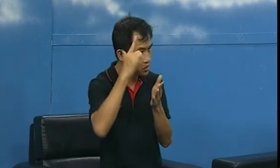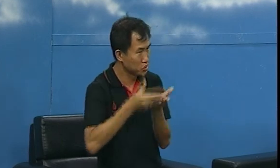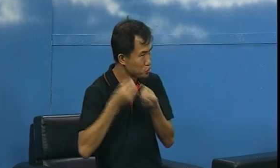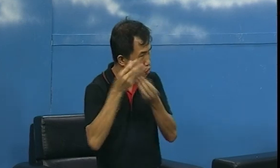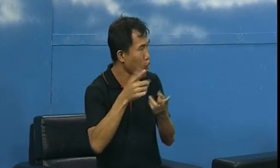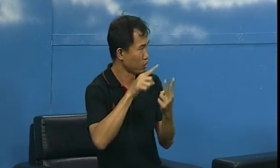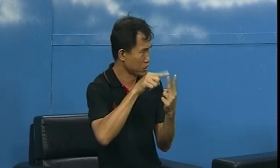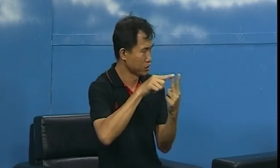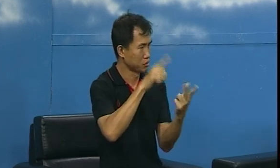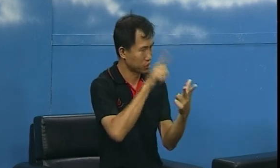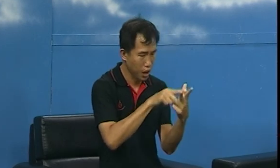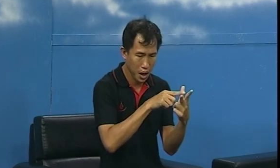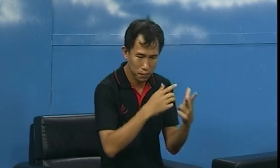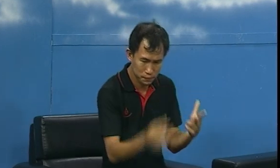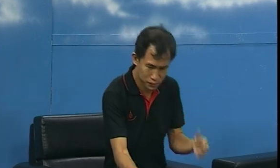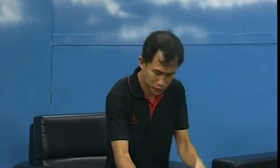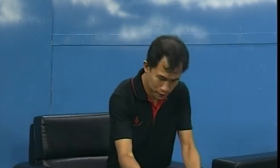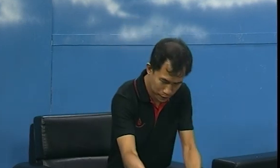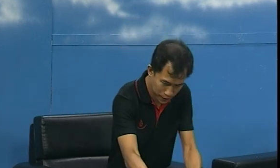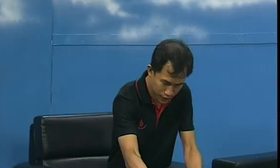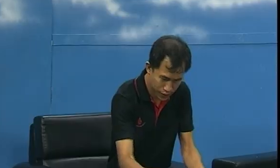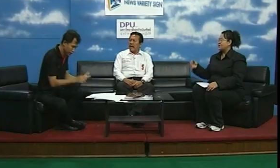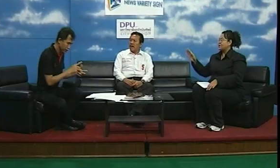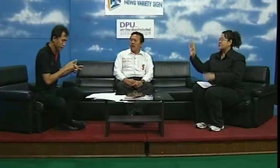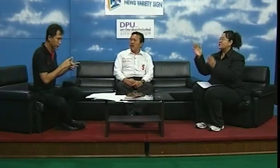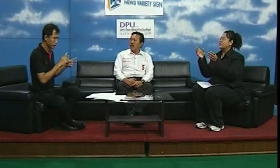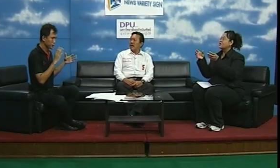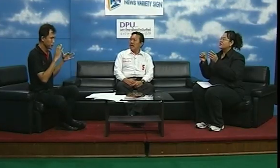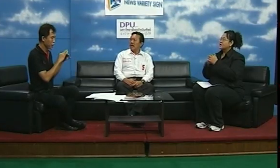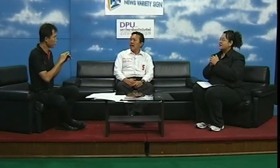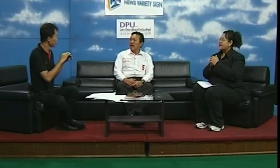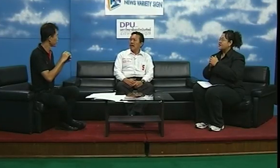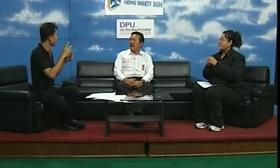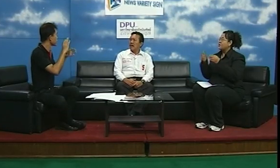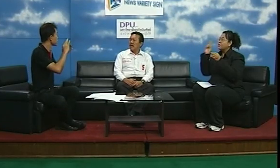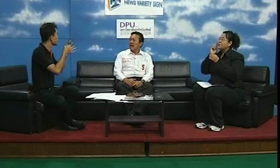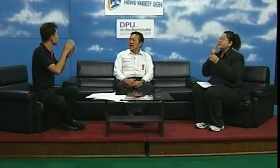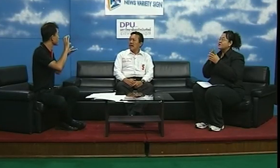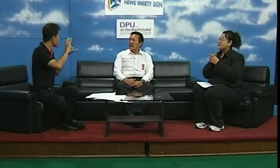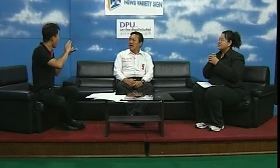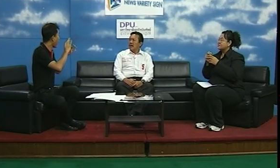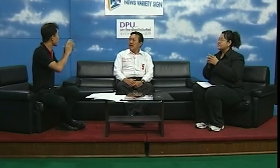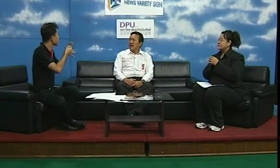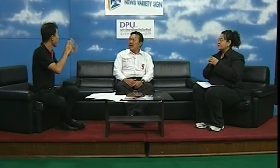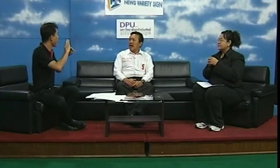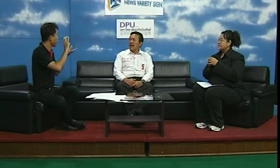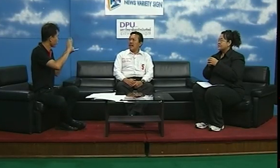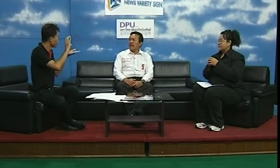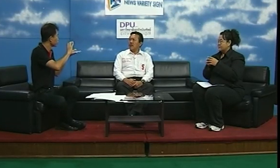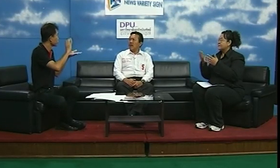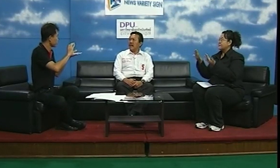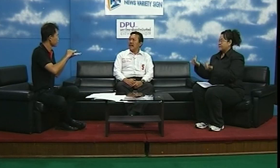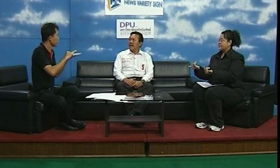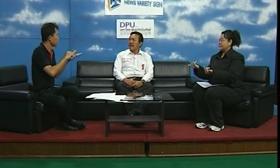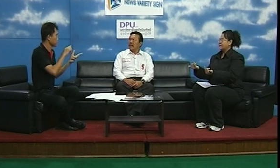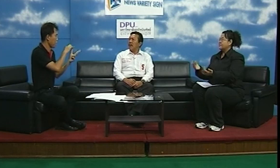ต่างๆั้อย่ไรบ้างนะครัทางด้านผหนโดตรงเกี่วกับคนผู้หนวกโยตรงเอาเลยใหท